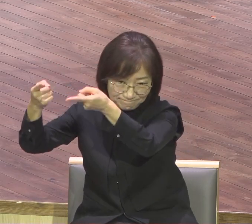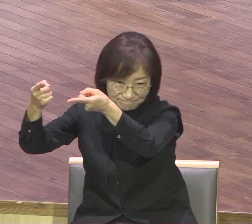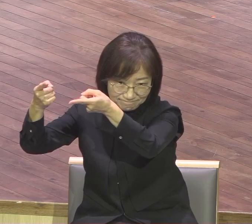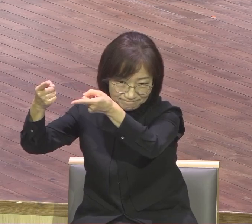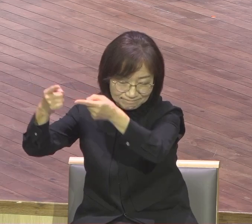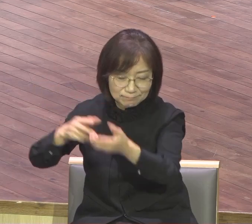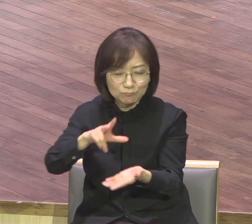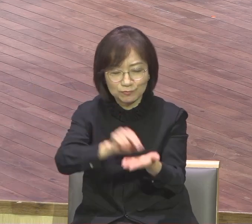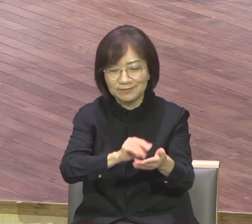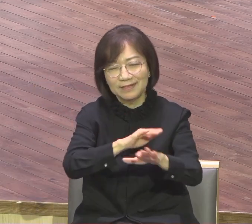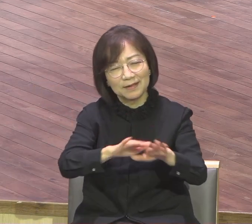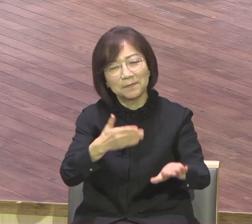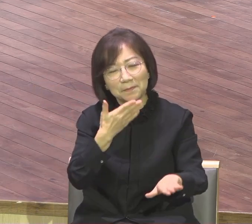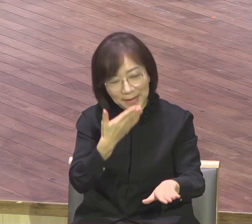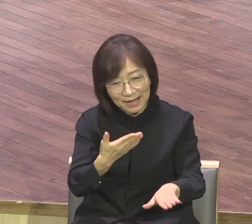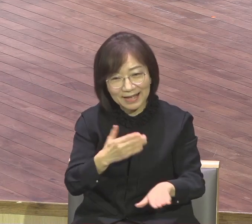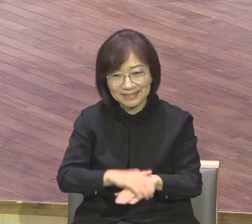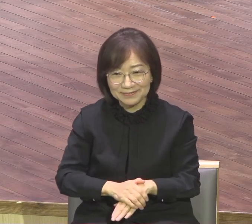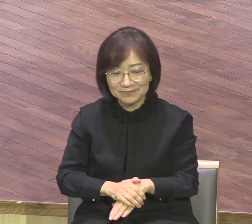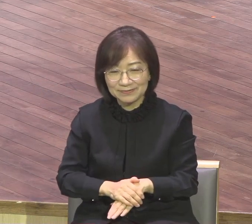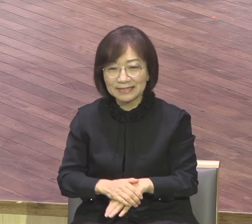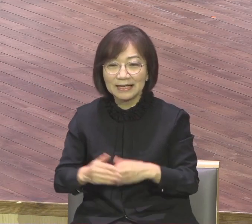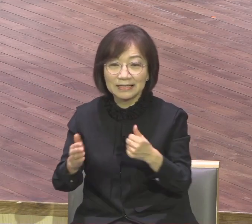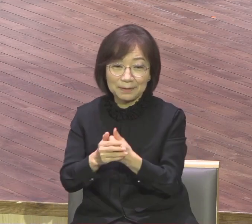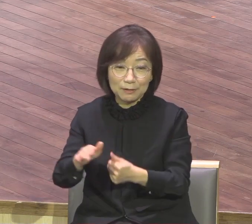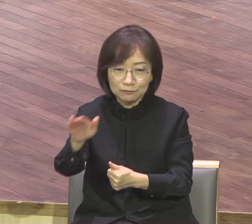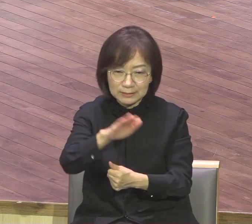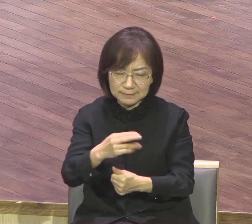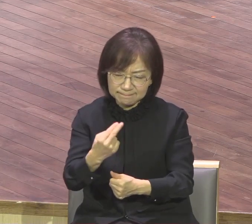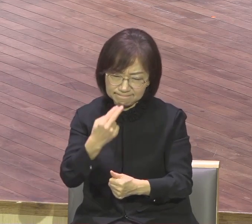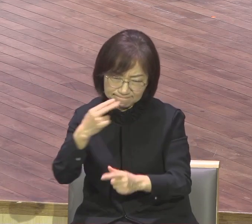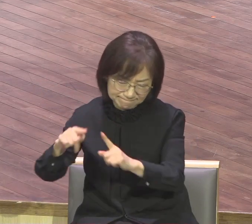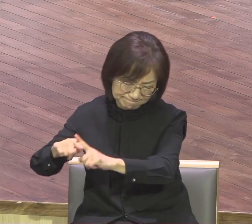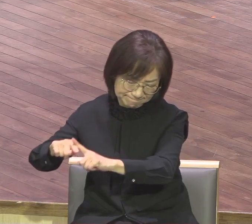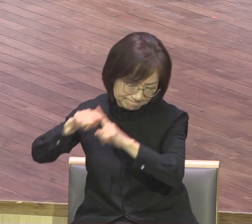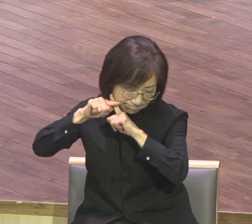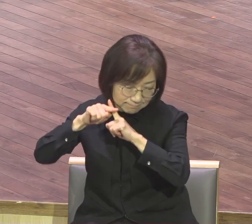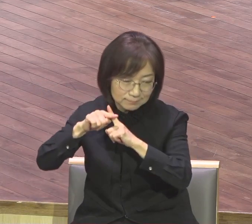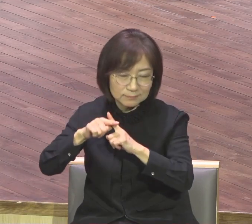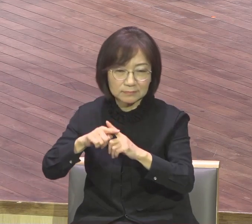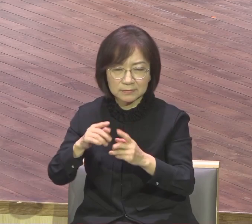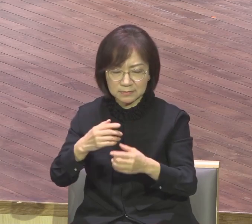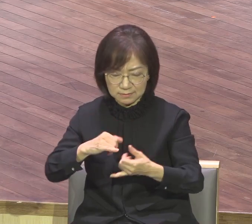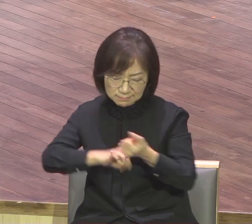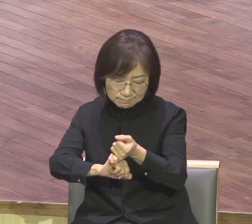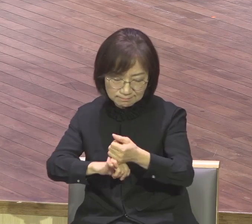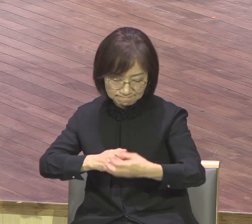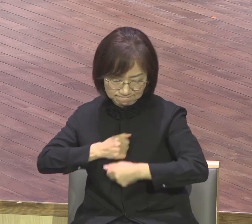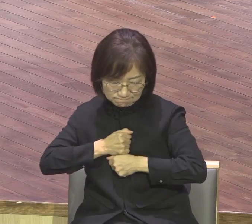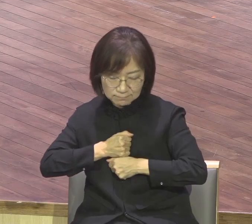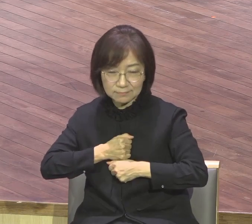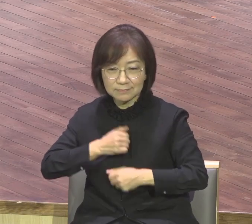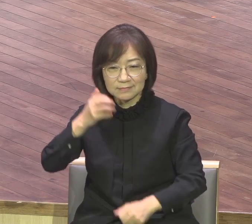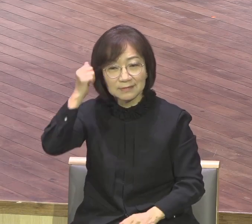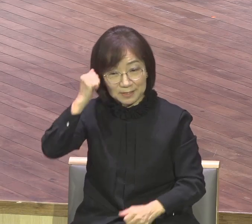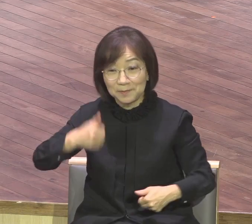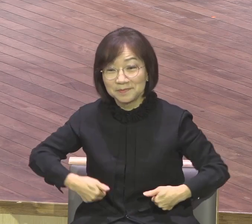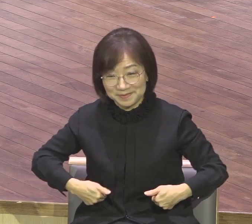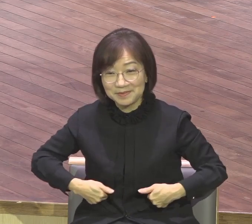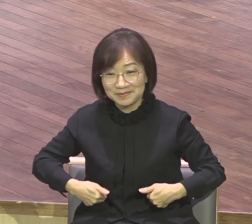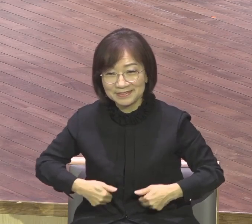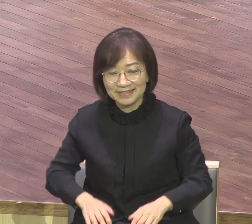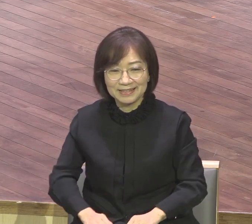soluciones. 이거를 알고 있는 우리가 생명 걸고 이걸 지켜야 된다 이 말이지. Por eso nosotros debemos cuidar dando nuestra vida. 자, 예수